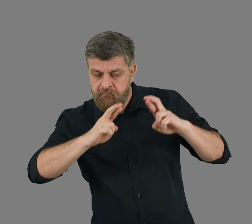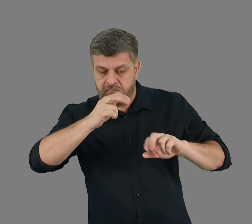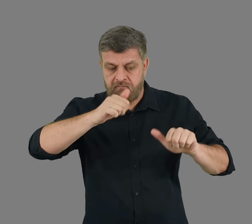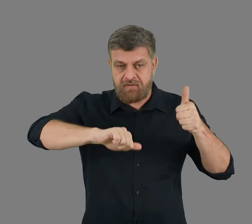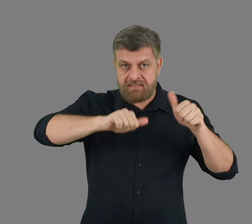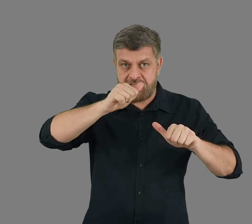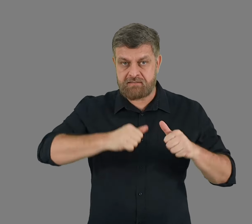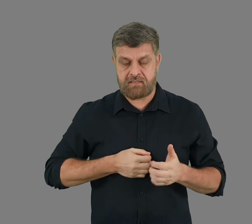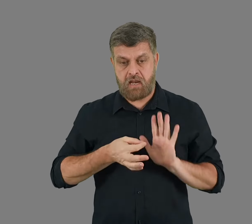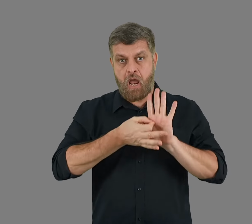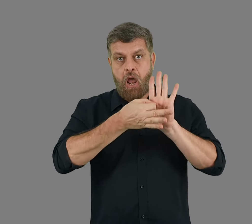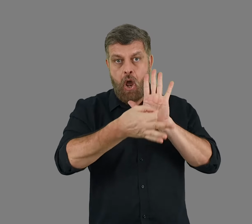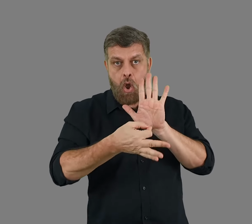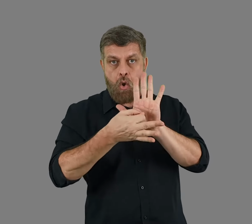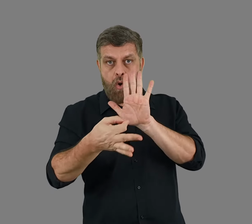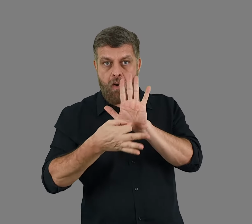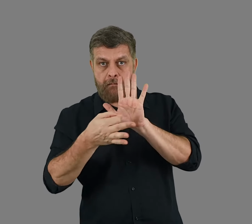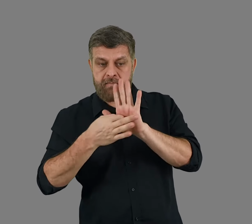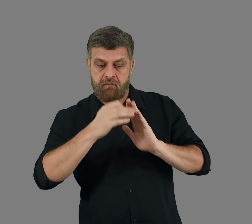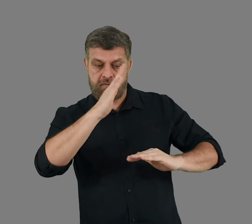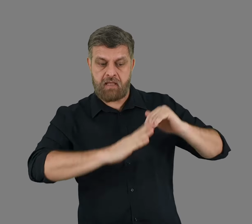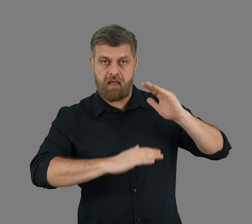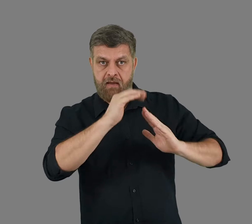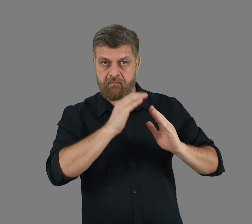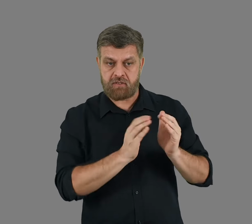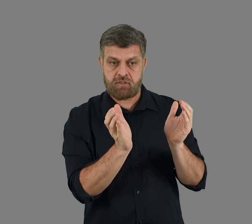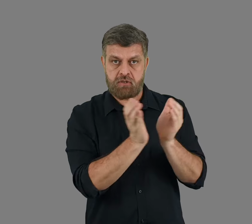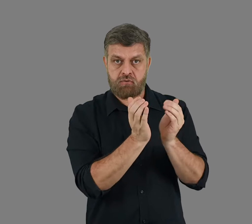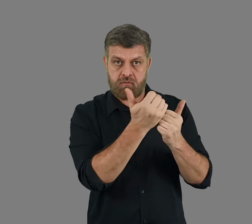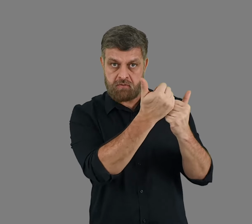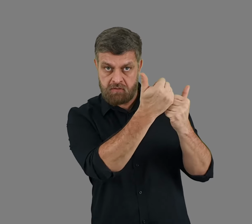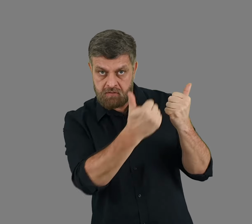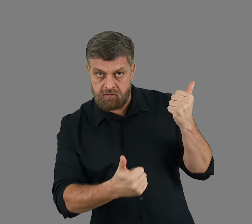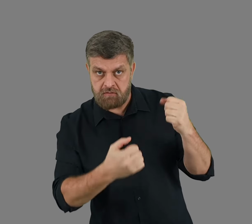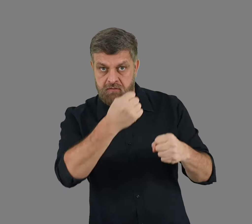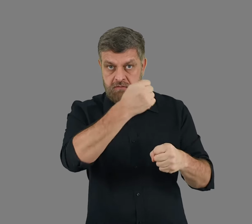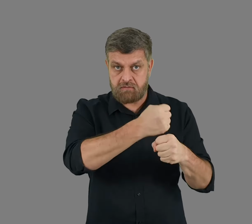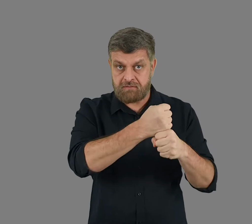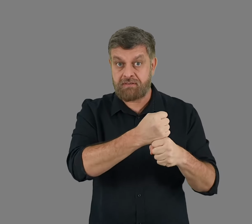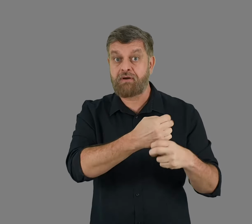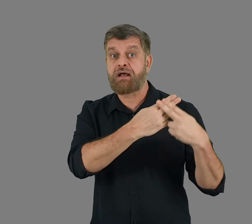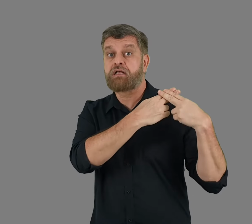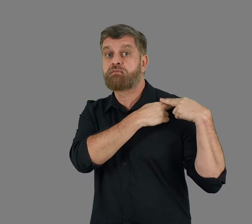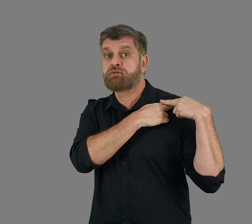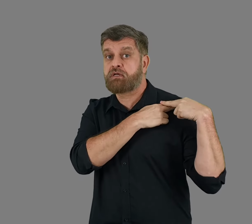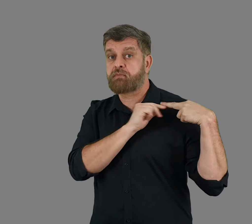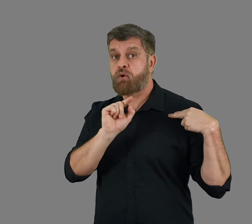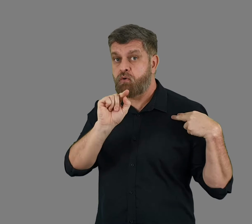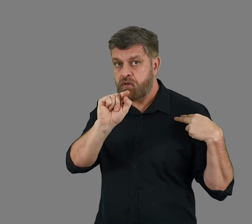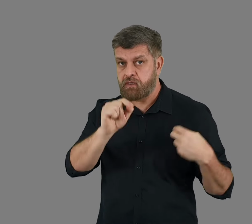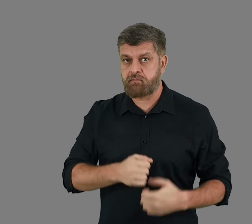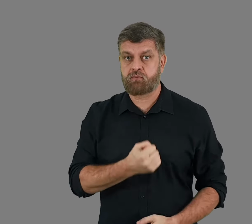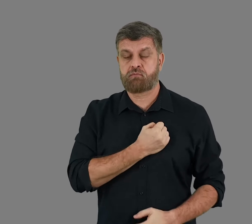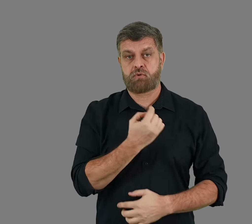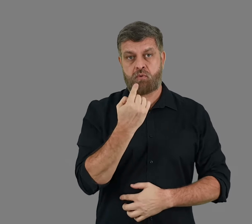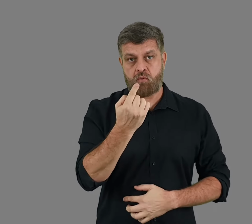sobre todos os atos da diretoria executiva da SUCAMP, com as seguintes atribuições: 1. Examinar os livros